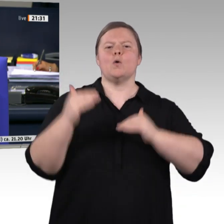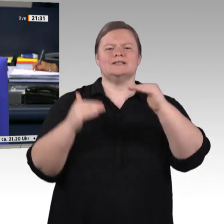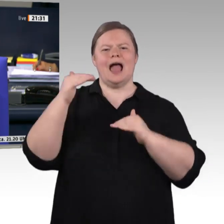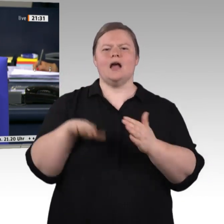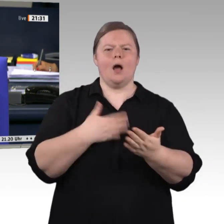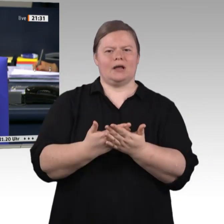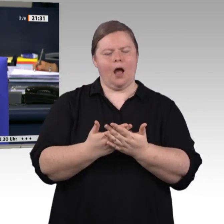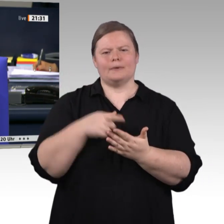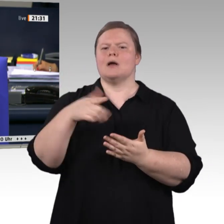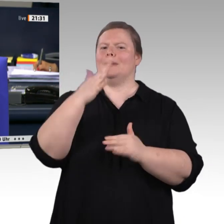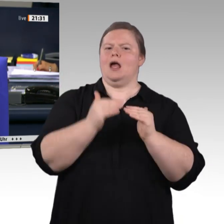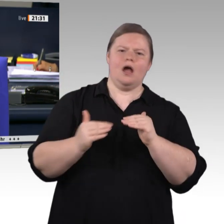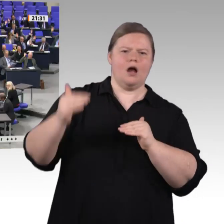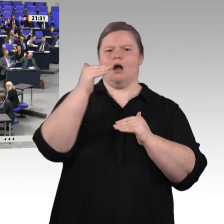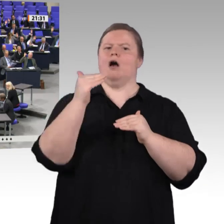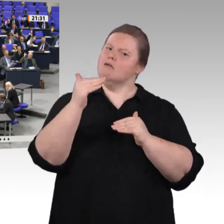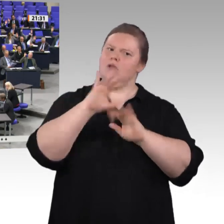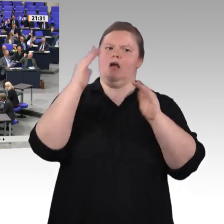Beschlussempfehlung?